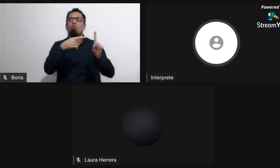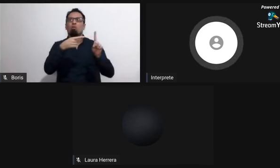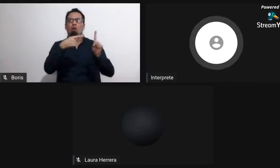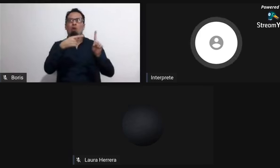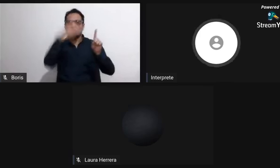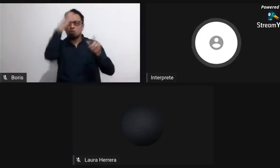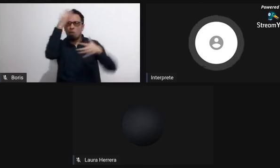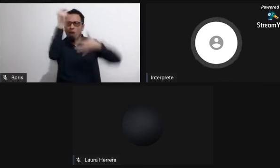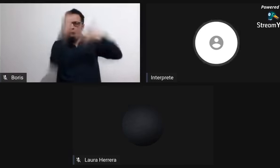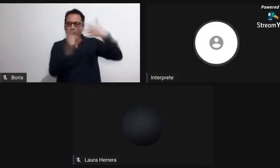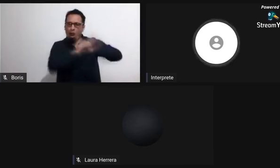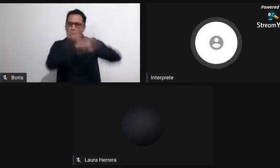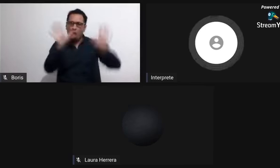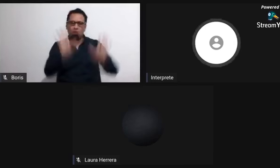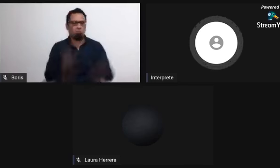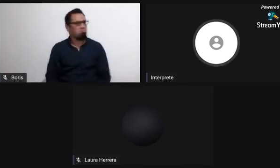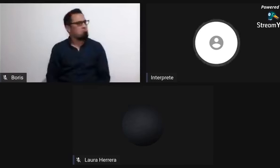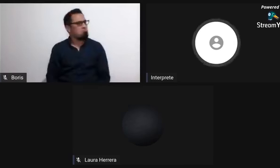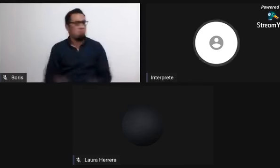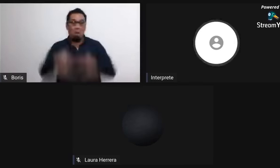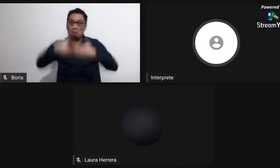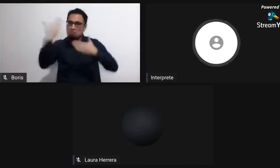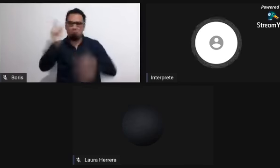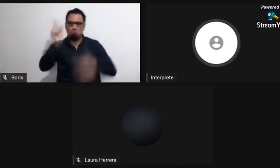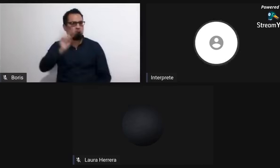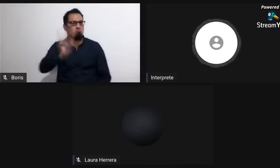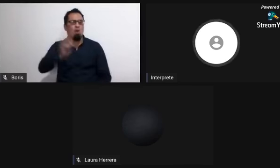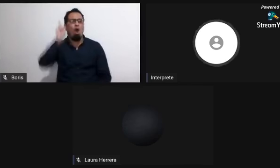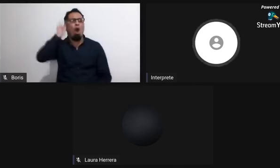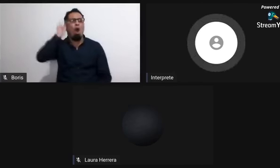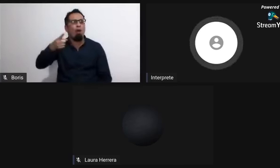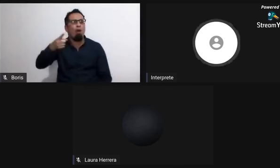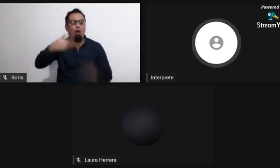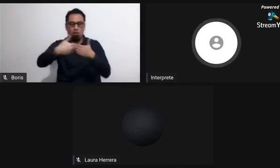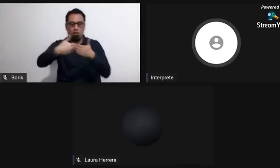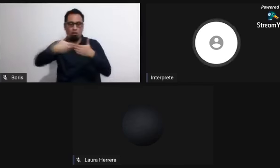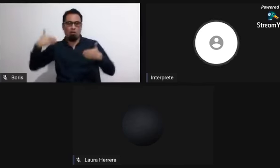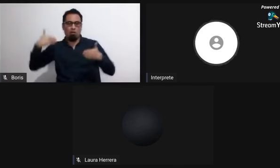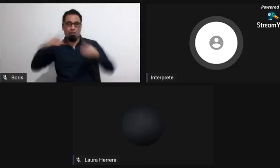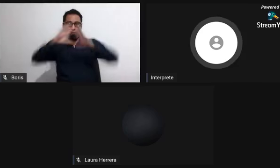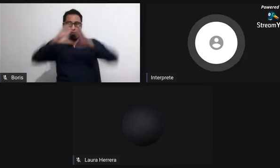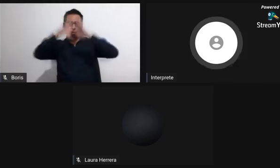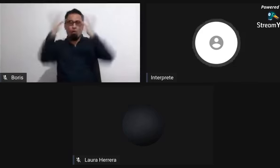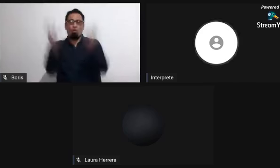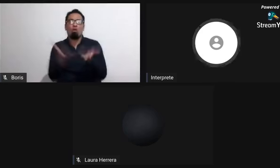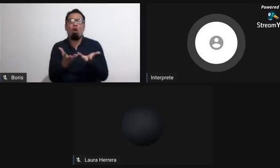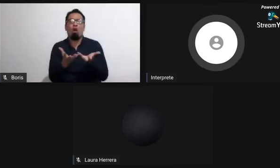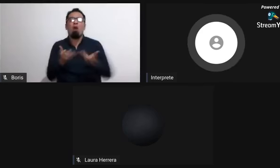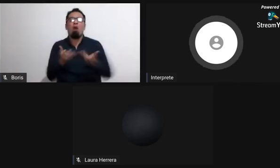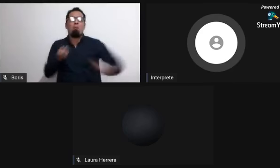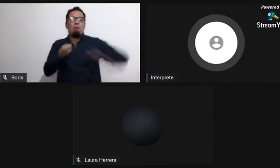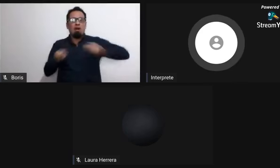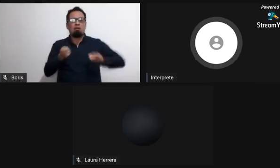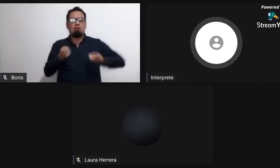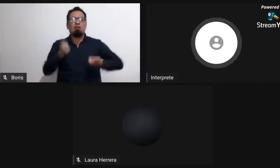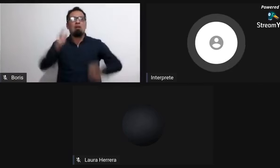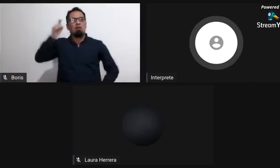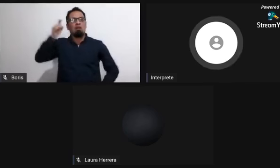Para el siglo XIX, lo que se perseguía específicamente no tenía muy claro de lo que hoy nosotros conocemos por ese concepto